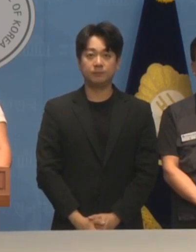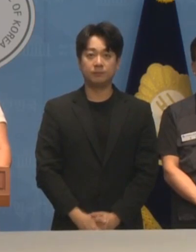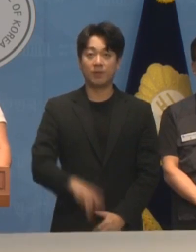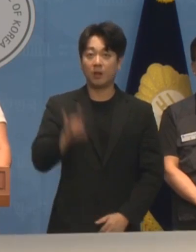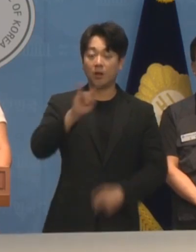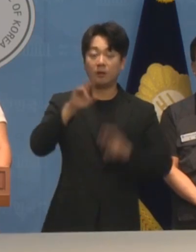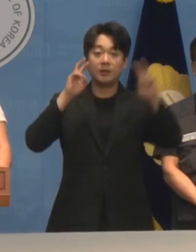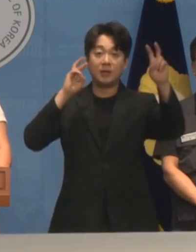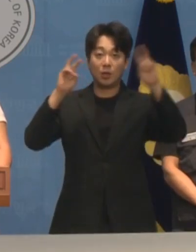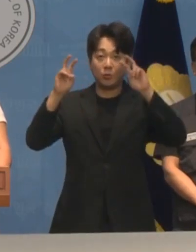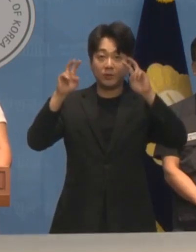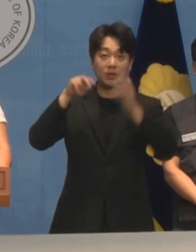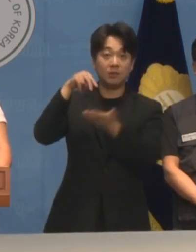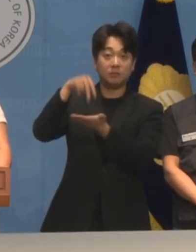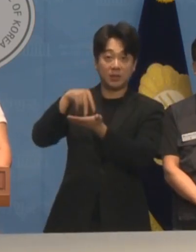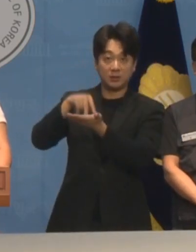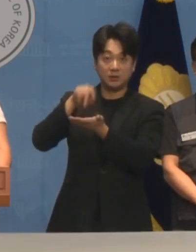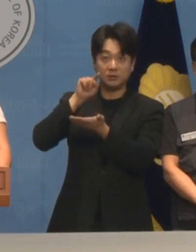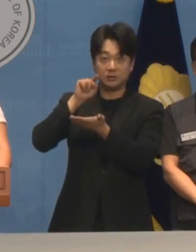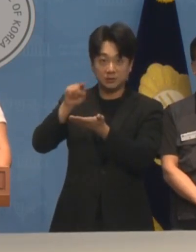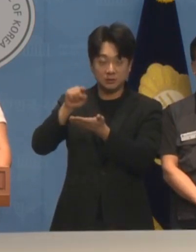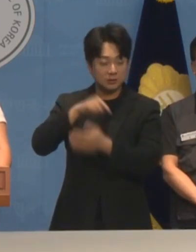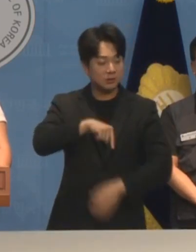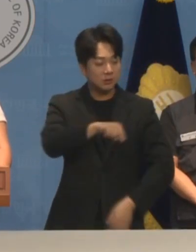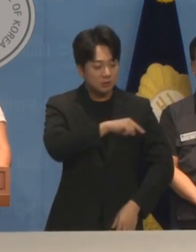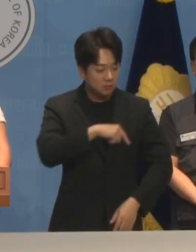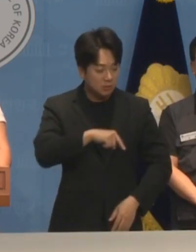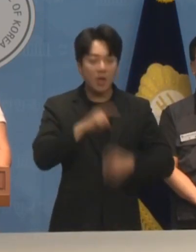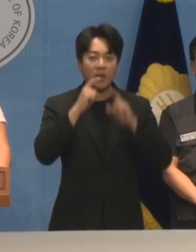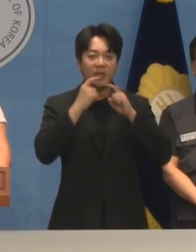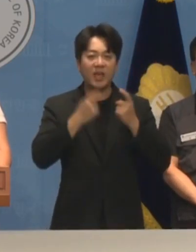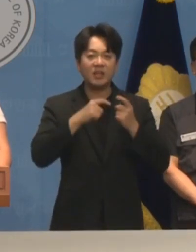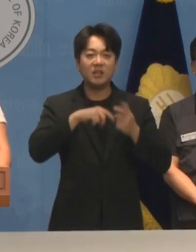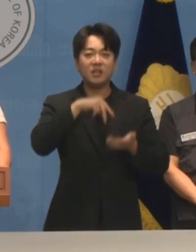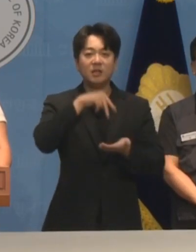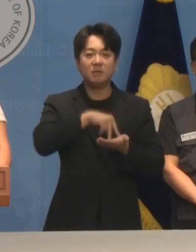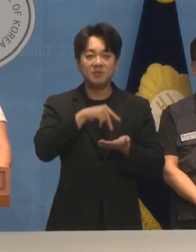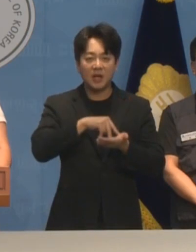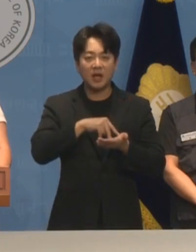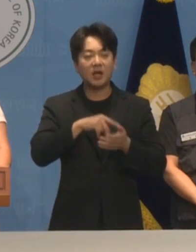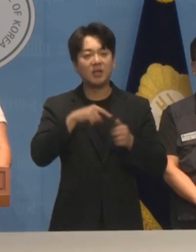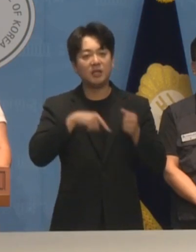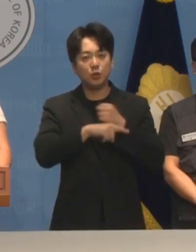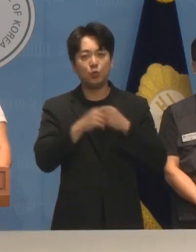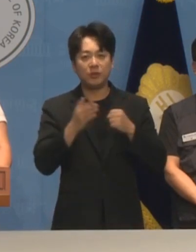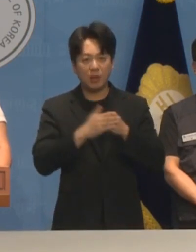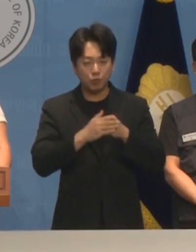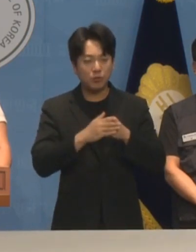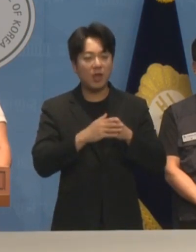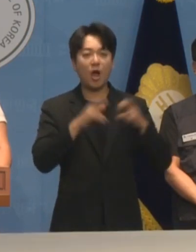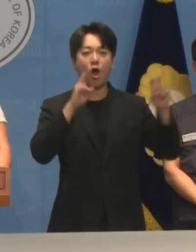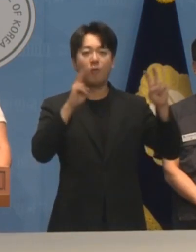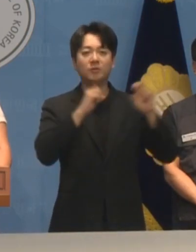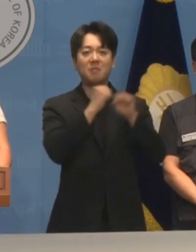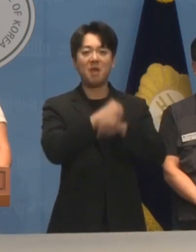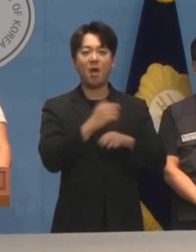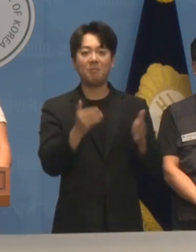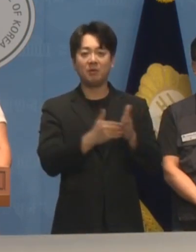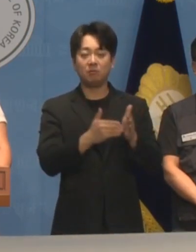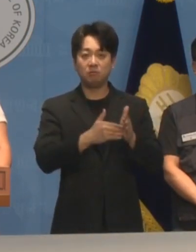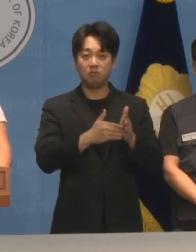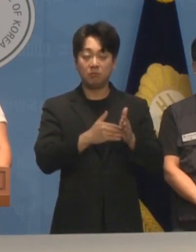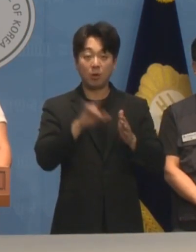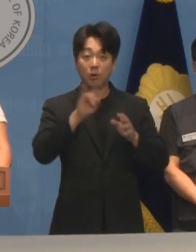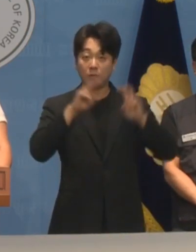현대자동차 사측은 업체 사장의 일신상의 이유로 업체 폐업을 하는 것뿐 자신들과는 아무 상관없는